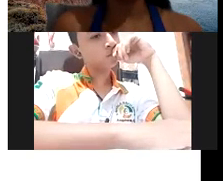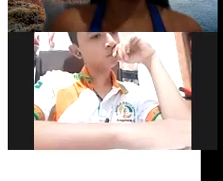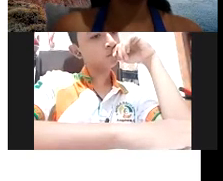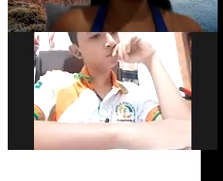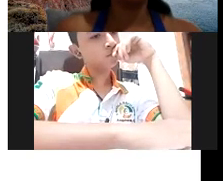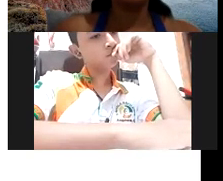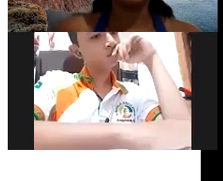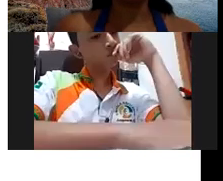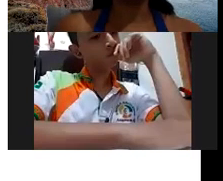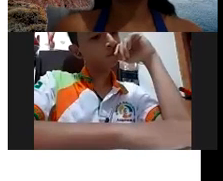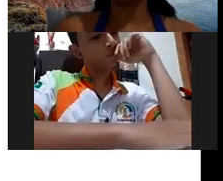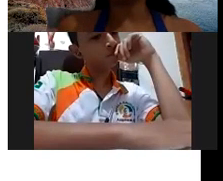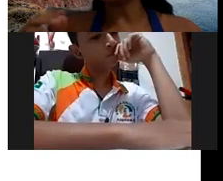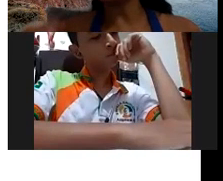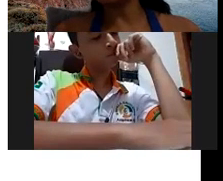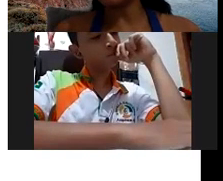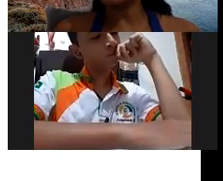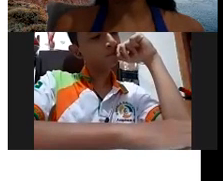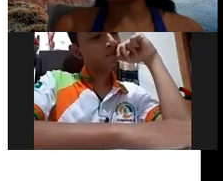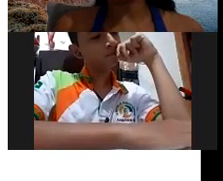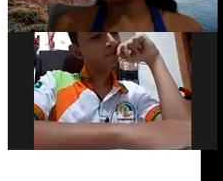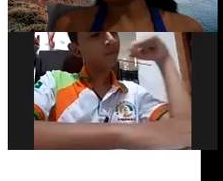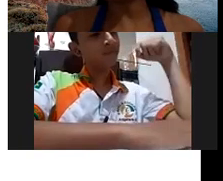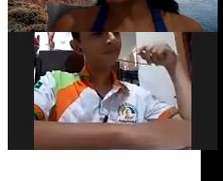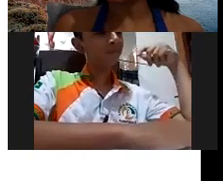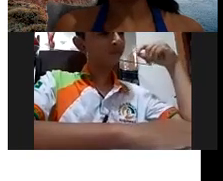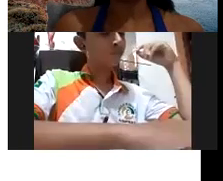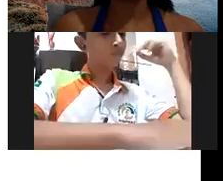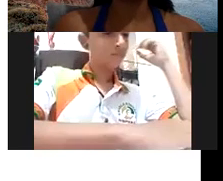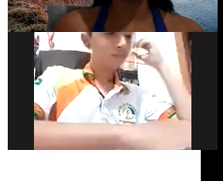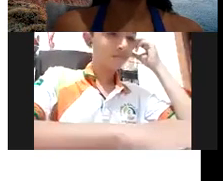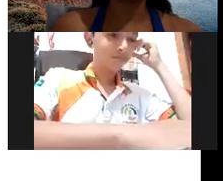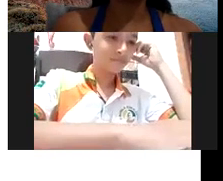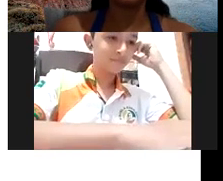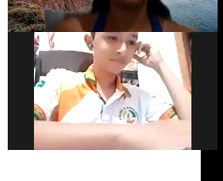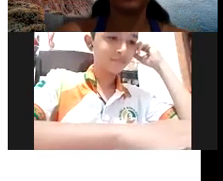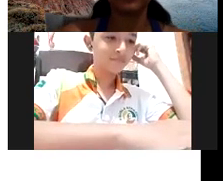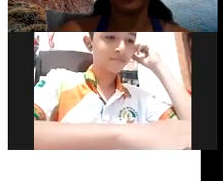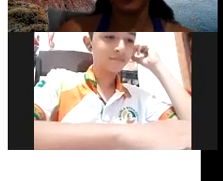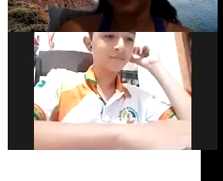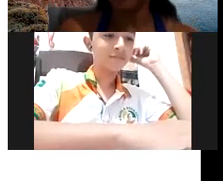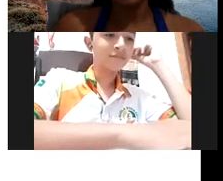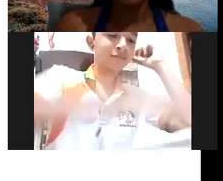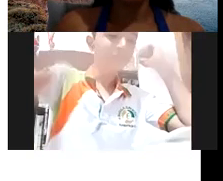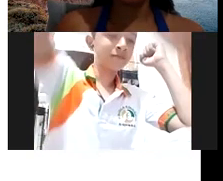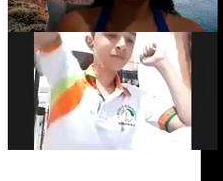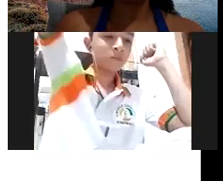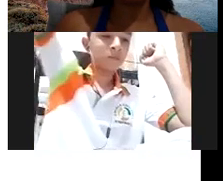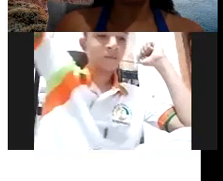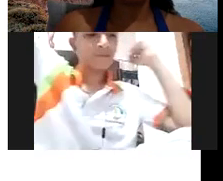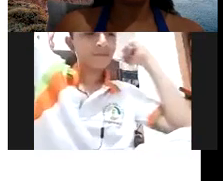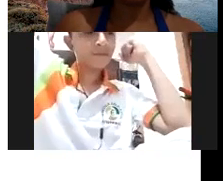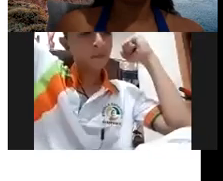lados né Aí eu dissesse um conteúdo para uma outra uma outra aula né mas muitas coisas podem ter acontecido aqui